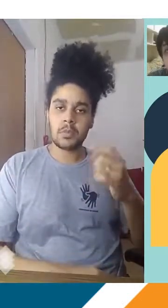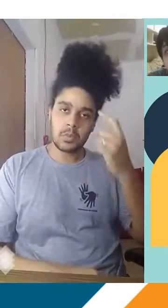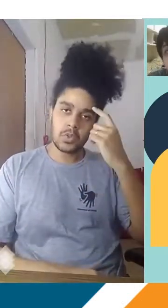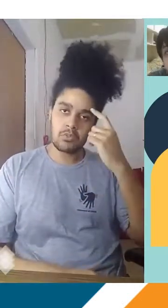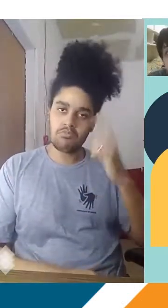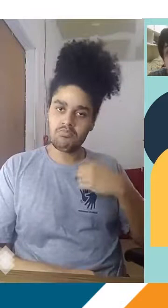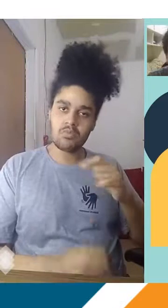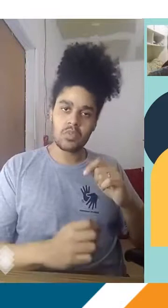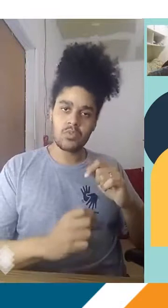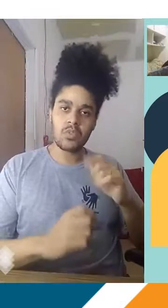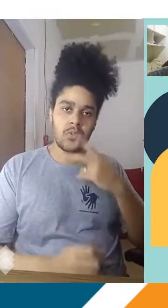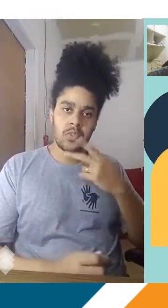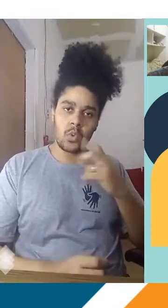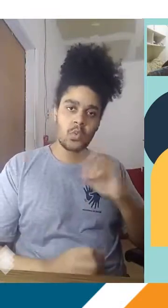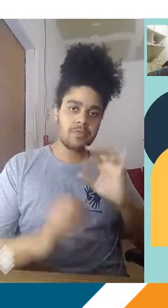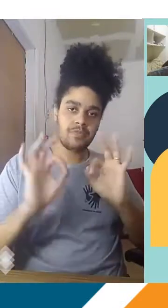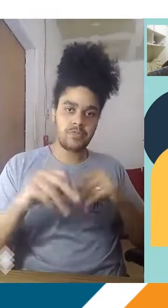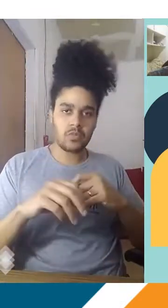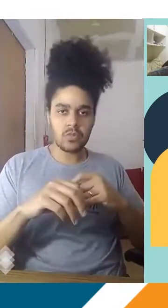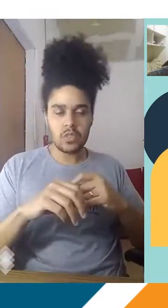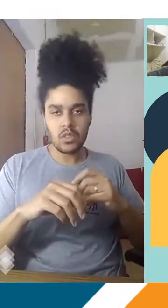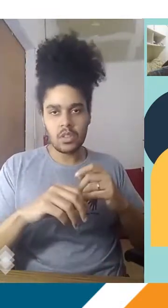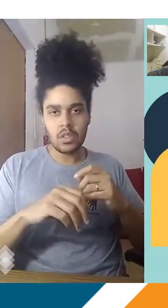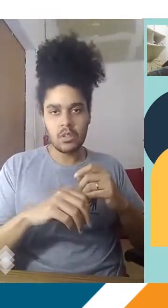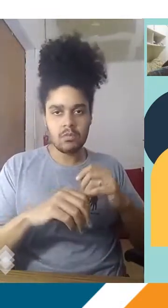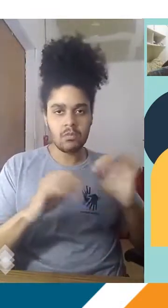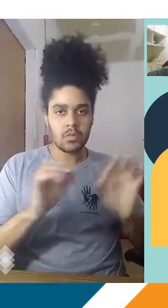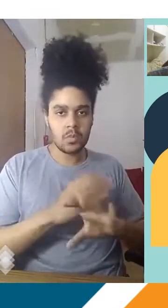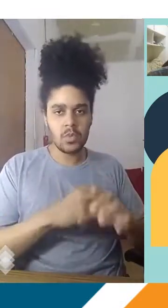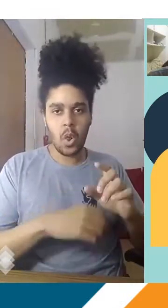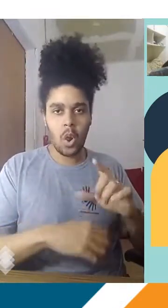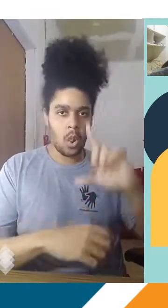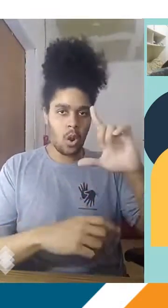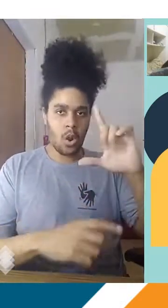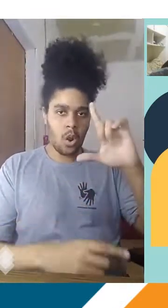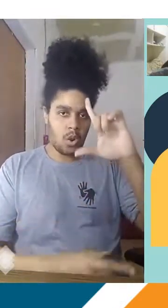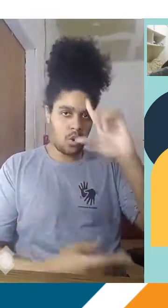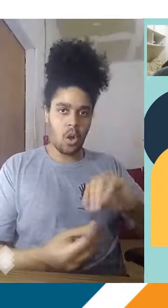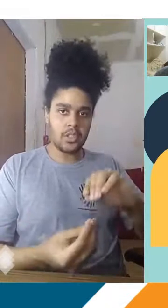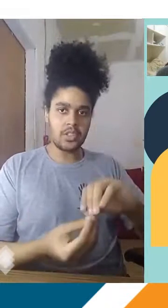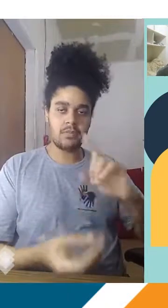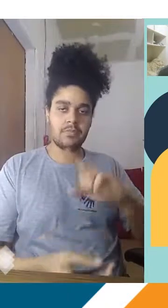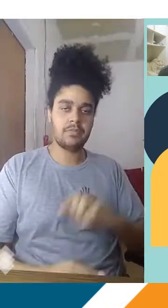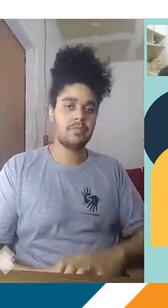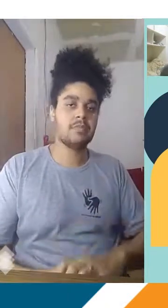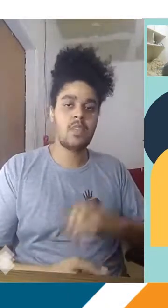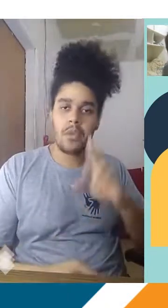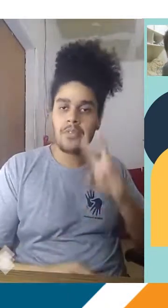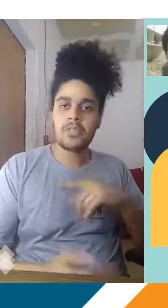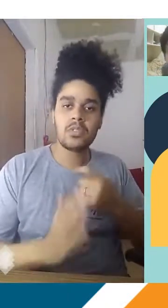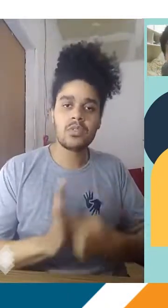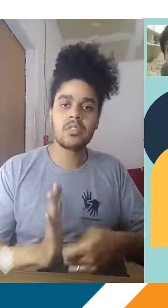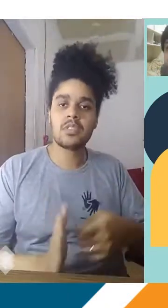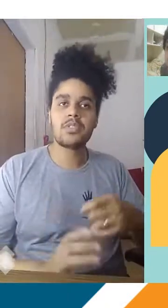apresentando, ou o encerramento da construção lógica que eu me propus a fazer. Vamos ver como é que